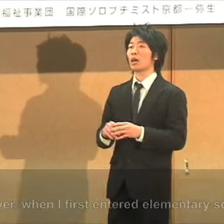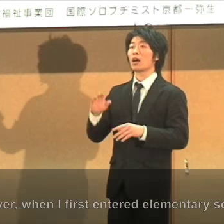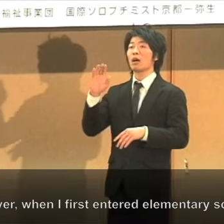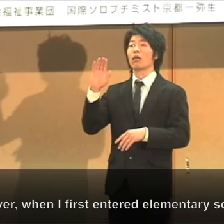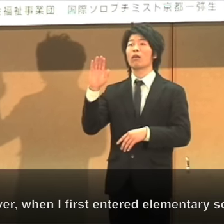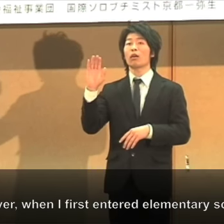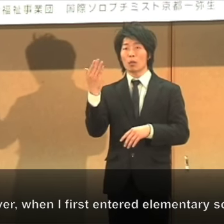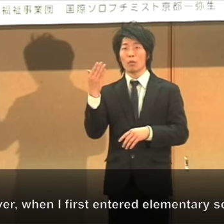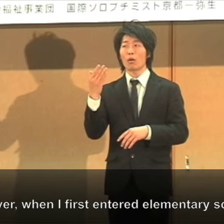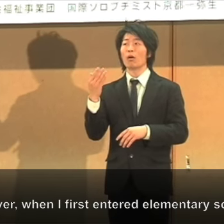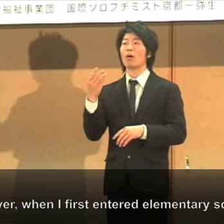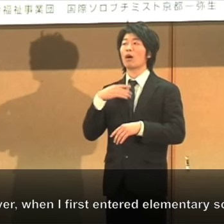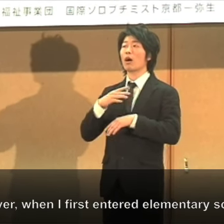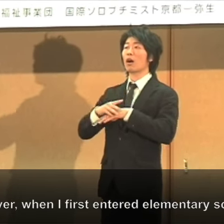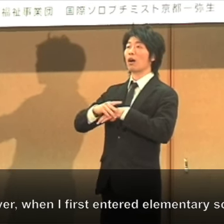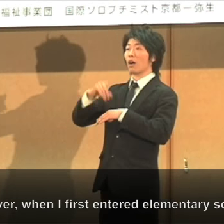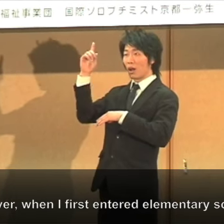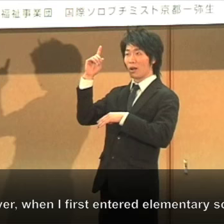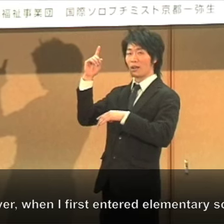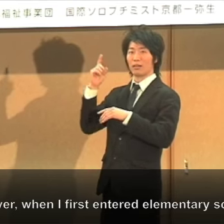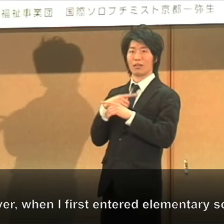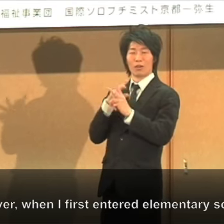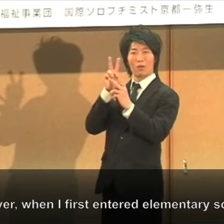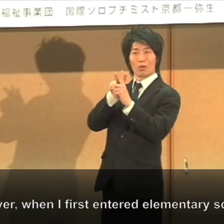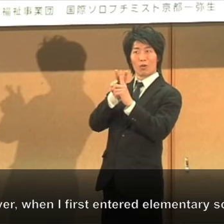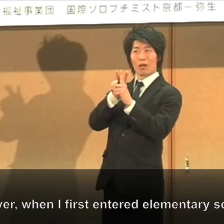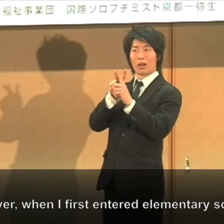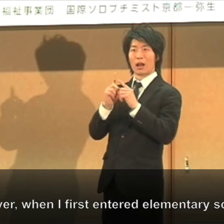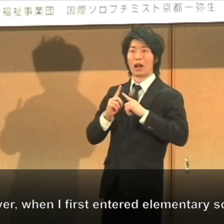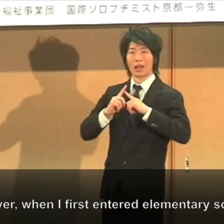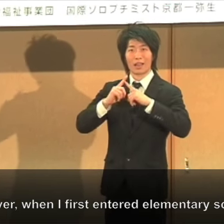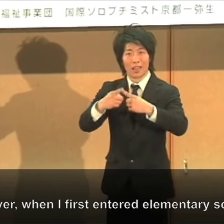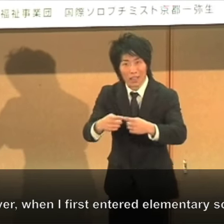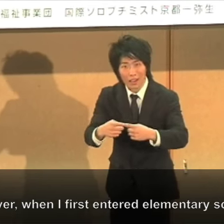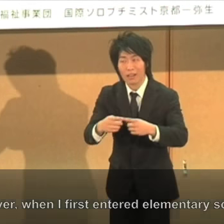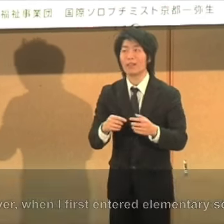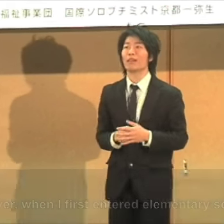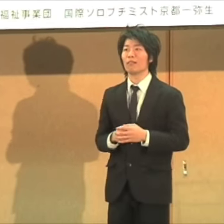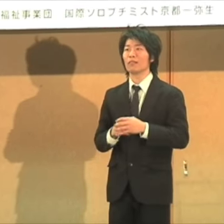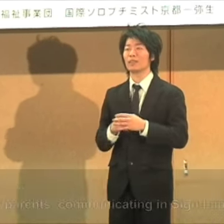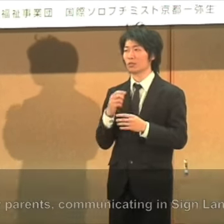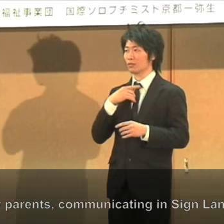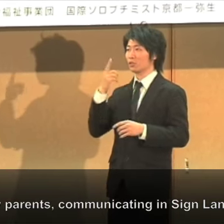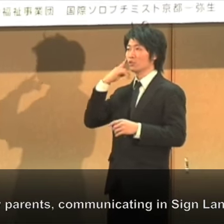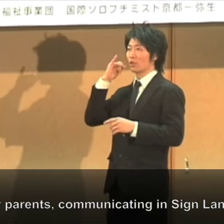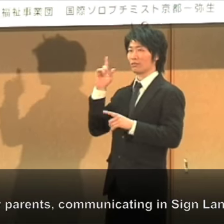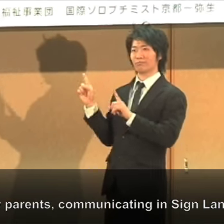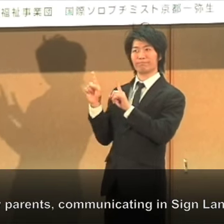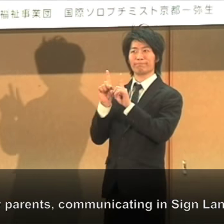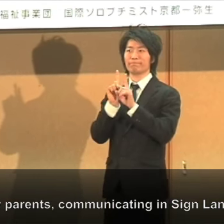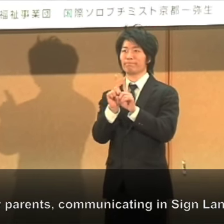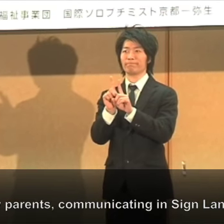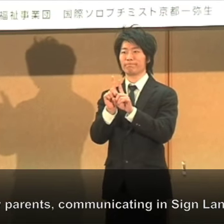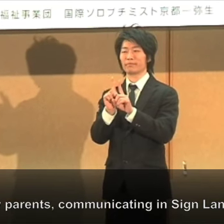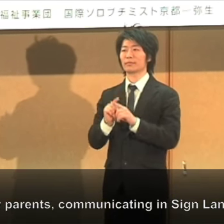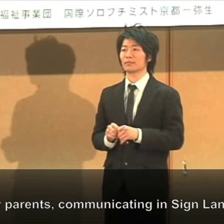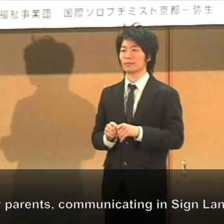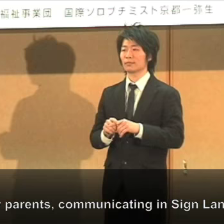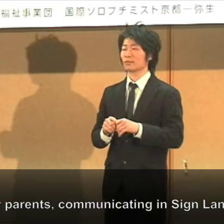当たり前のことだと思っておりました。でも初めて小学校に入った時に、私両親と一緒に学校に行き